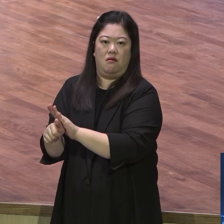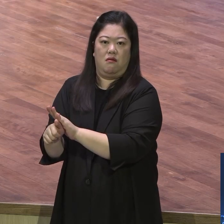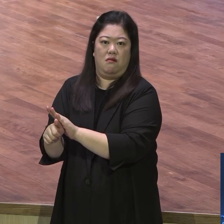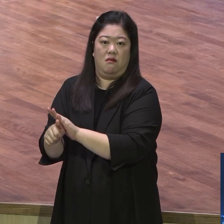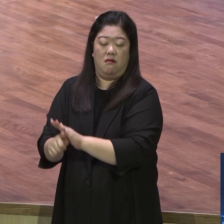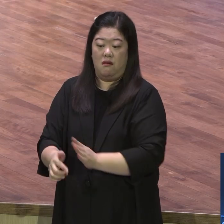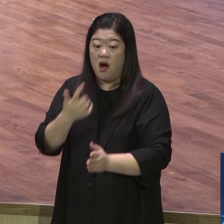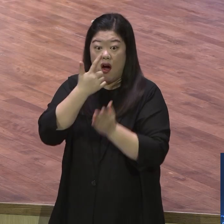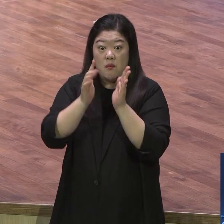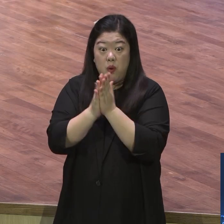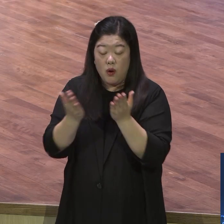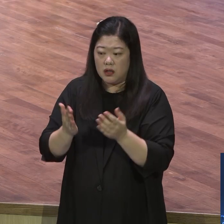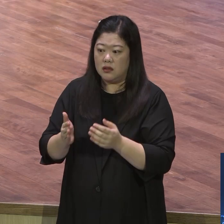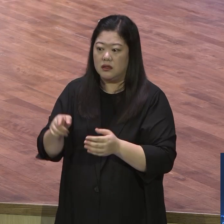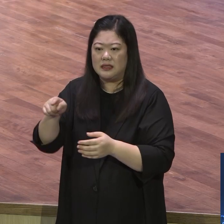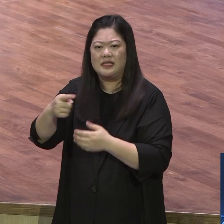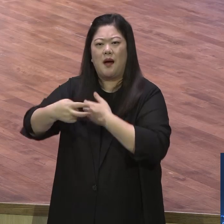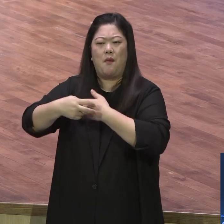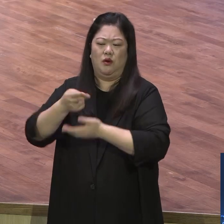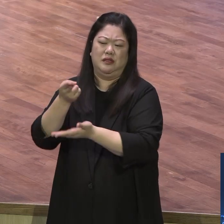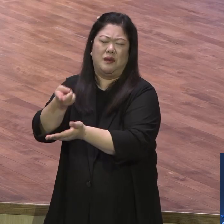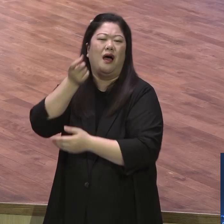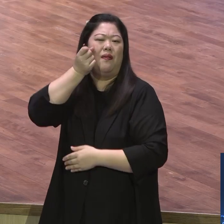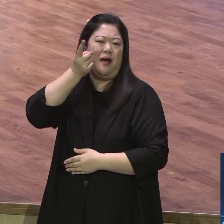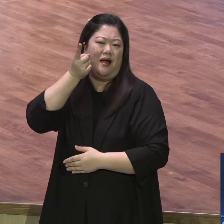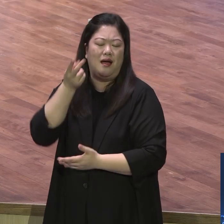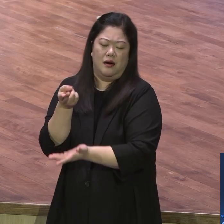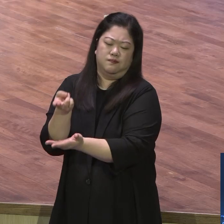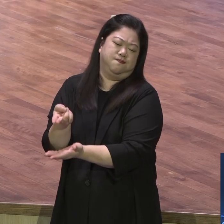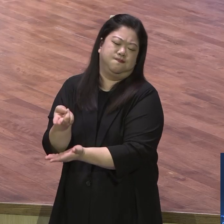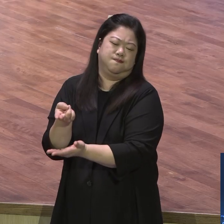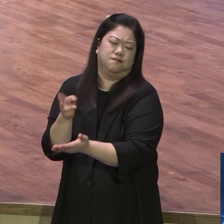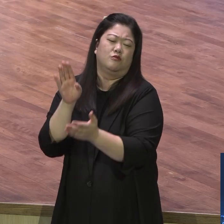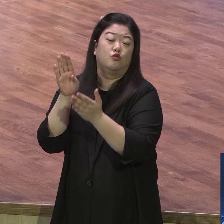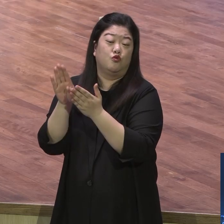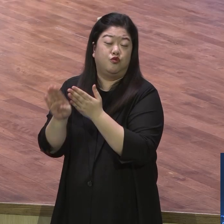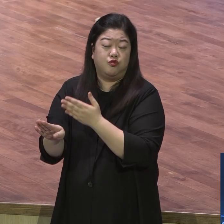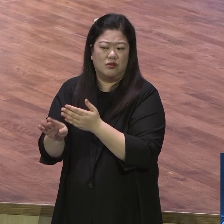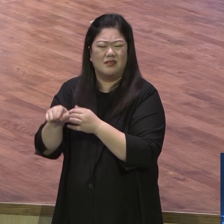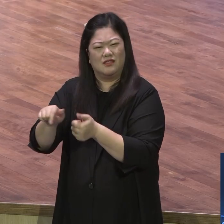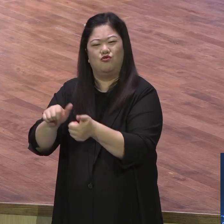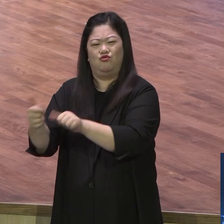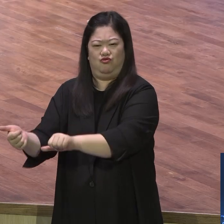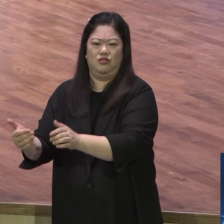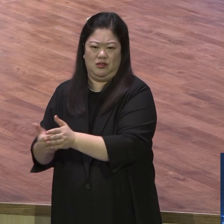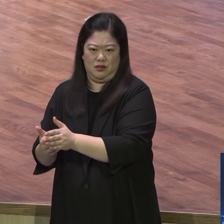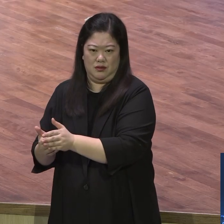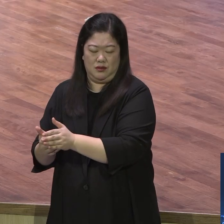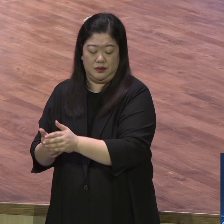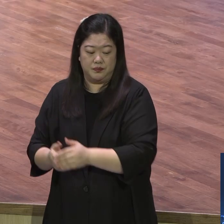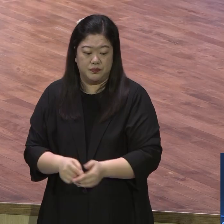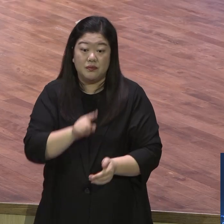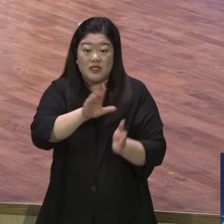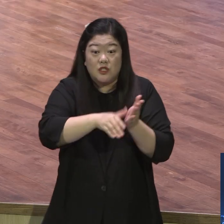입원한 한 달 후 그가 사망을 합니다 언론은 그가 왜